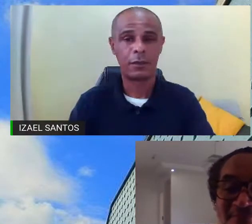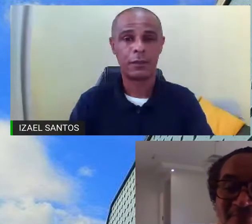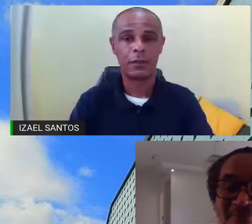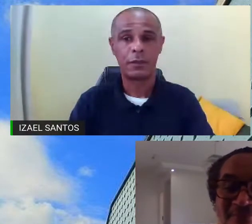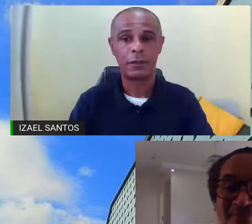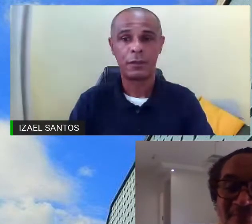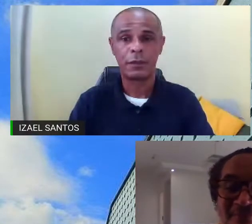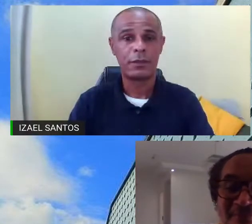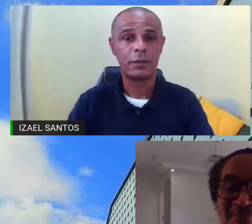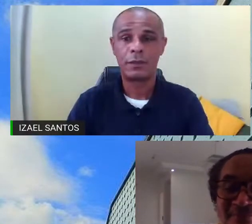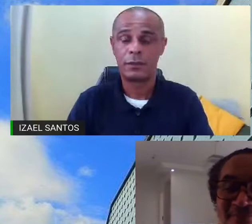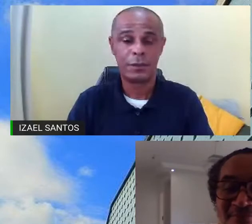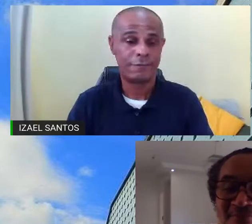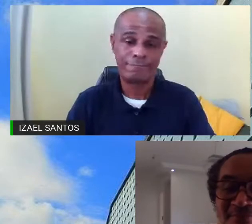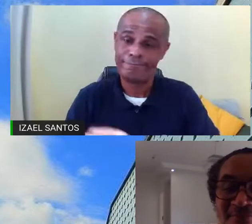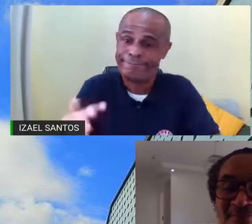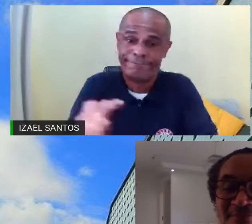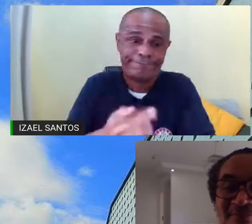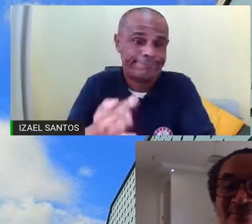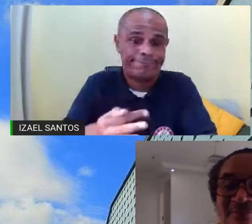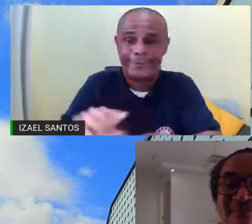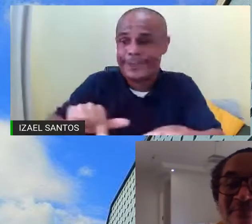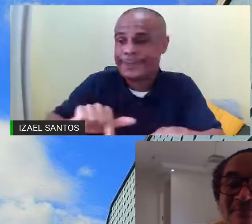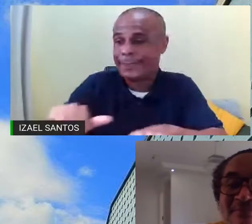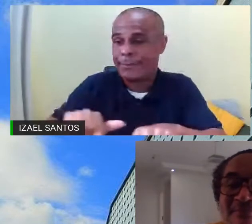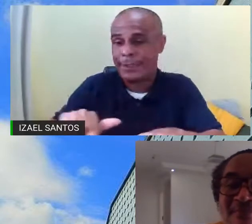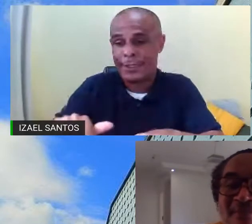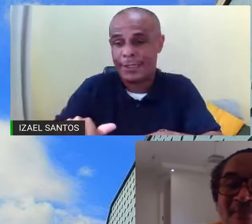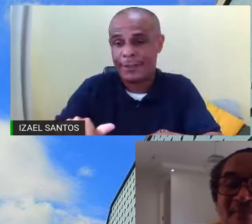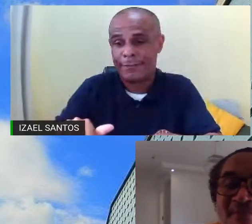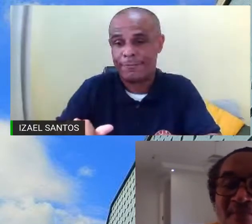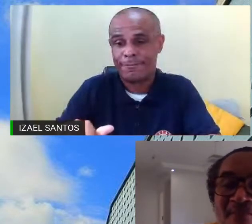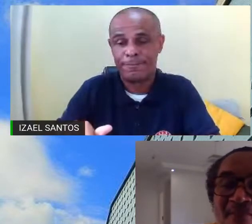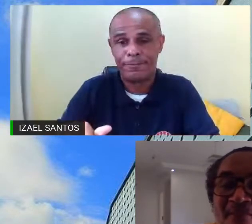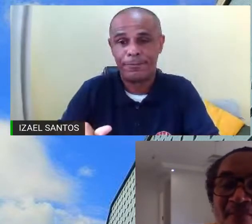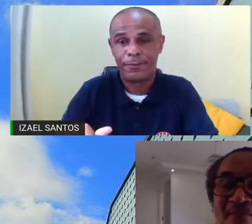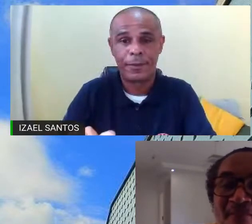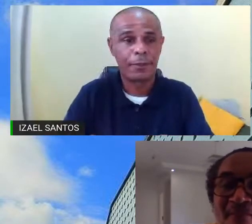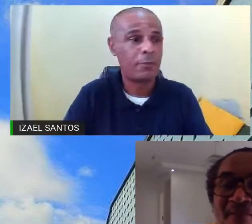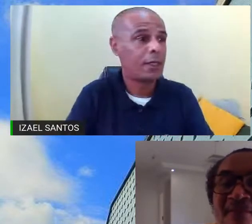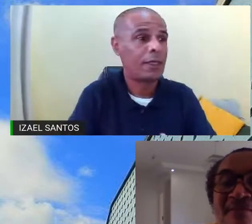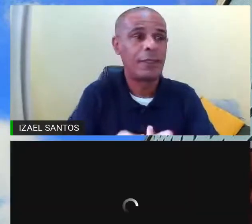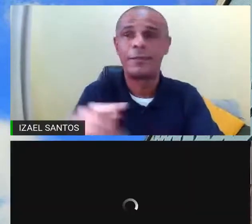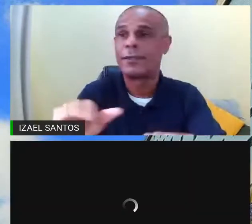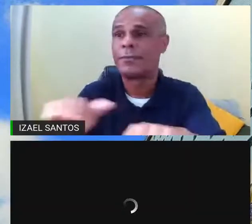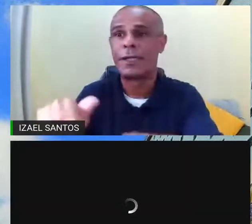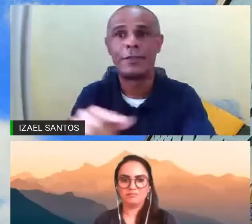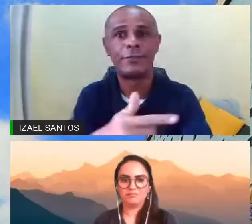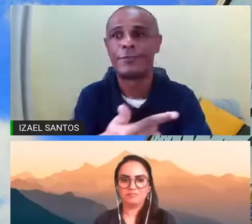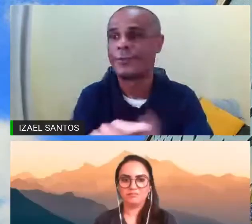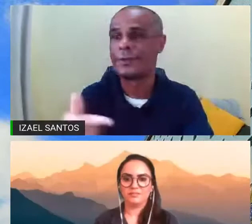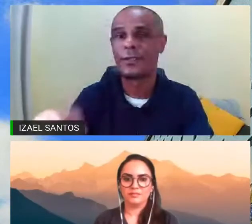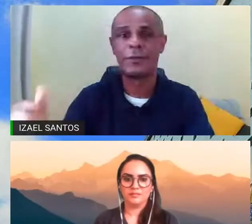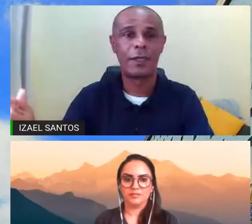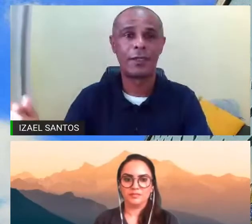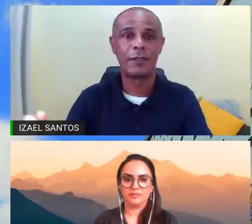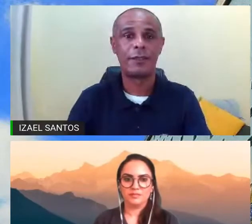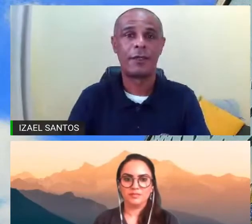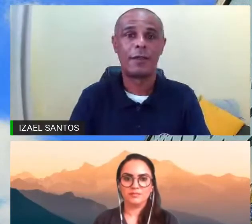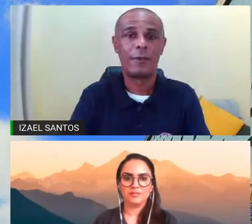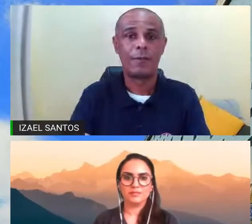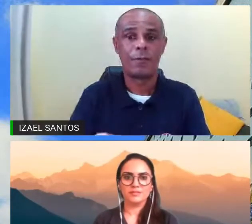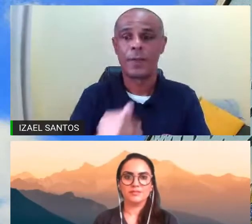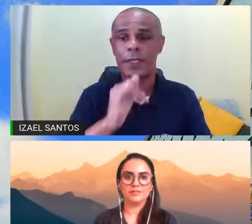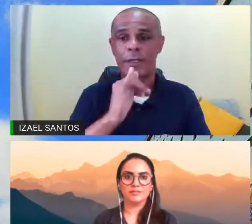eles não têm como escolher. Não é que eles abriram mão porque eles escolheram. Eles não têm escolhas. Os meninos que entregam coisas na